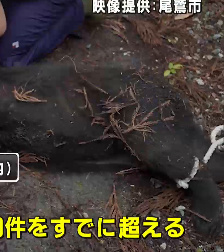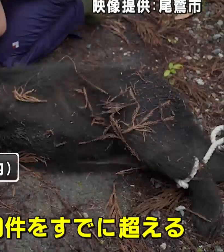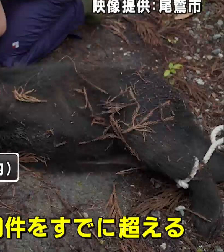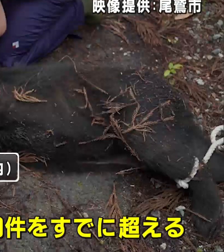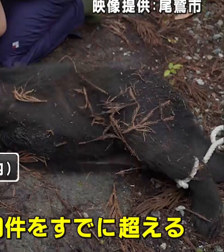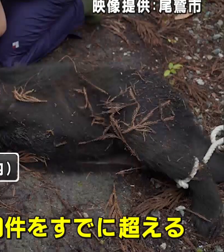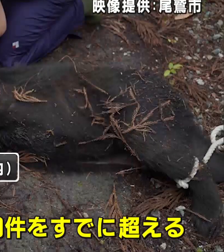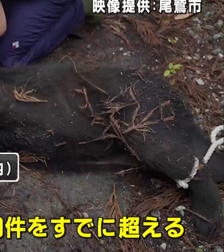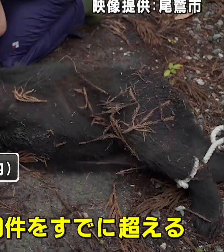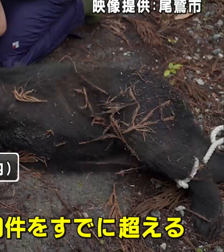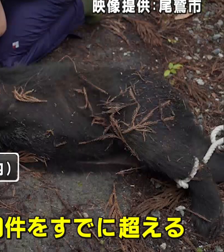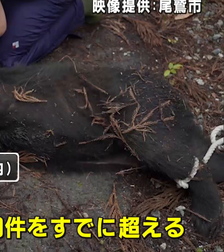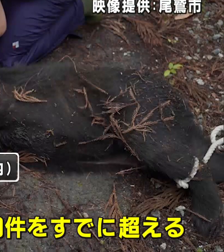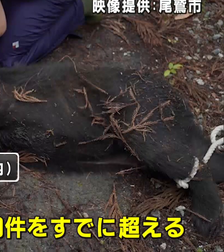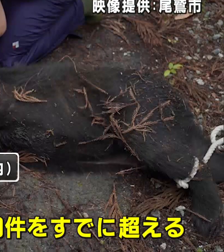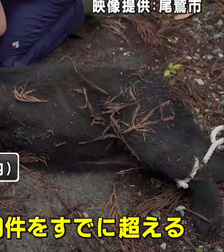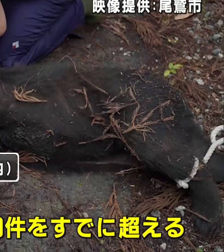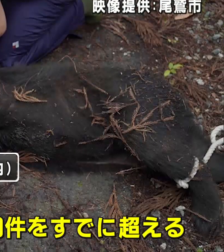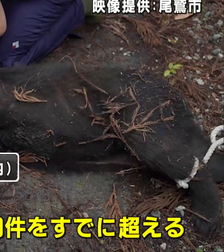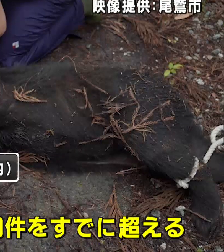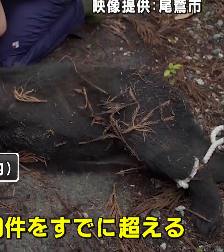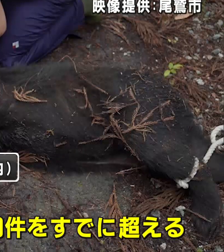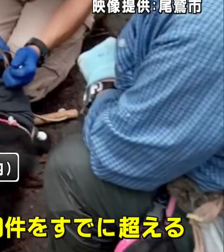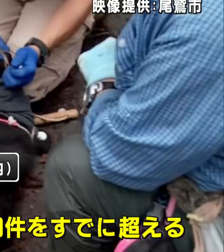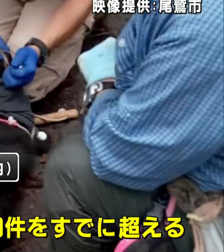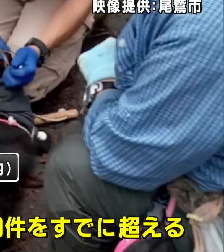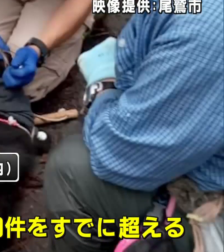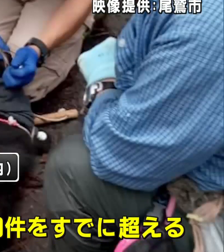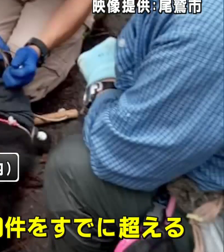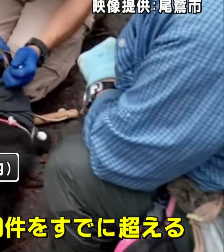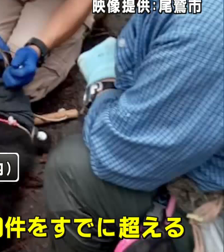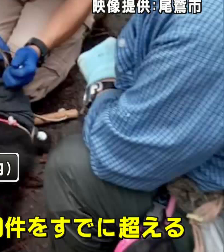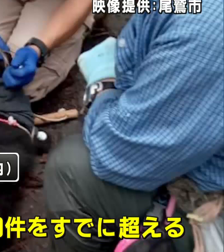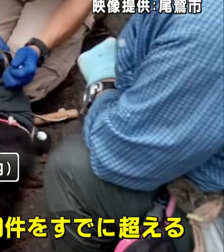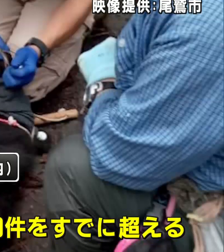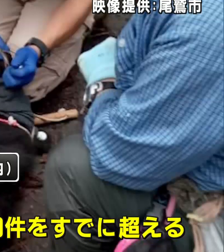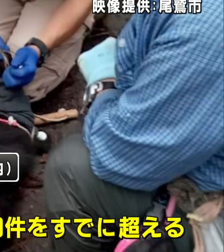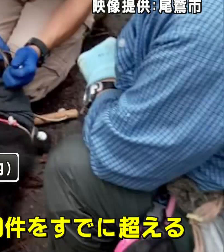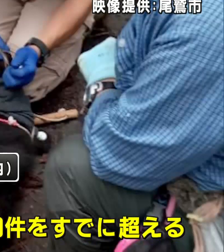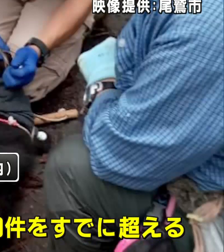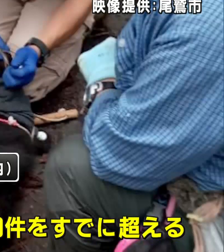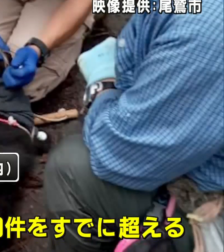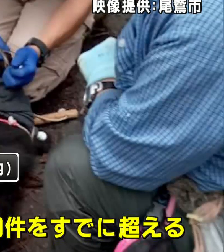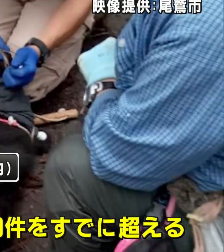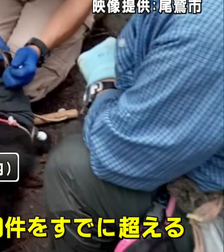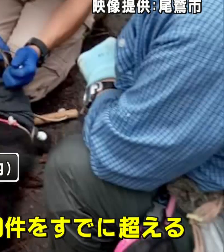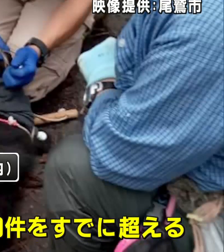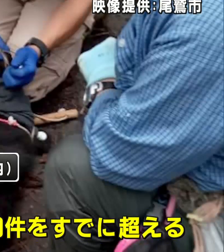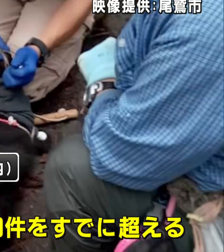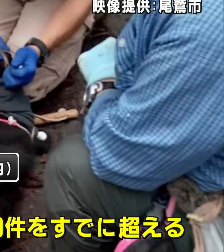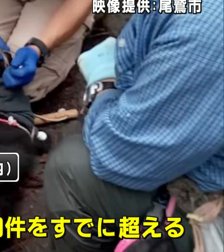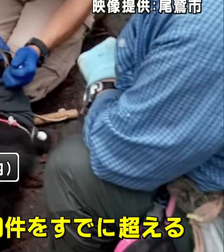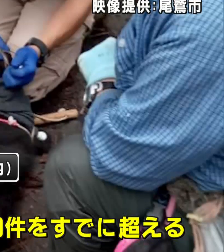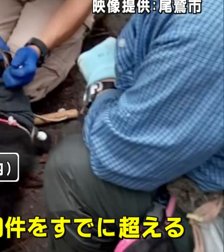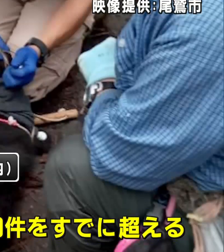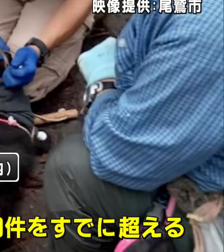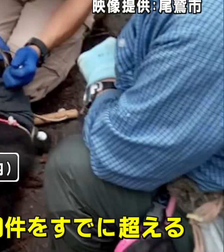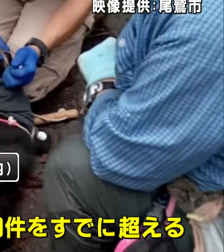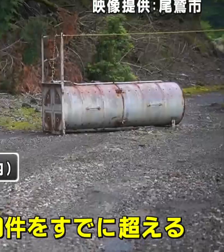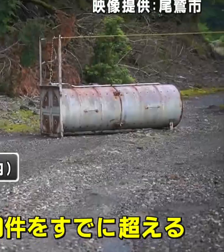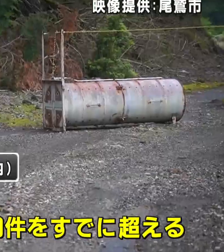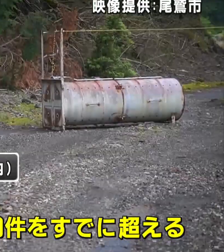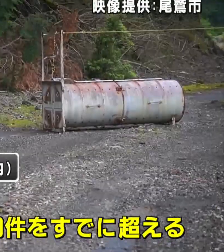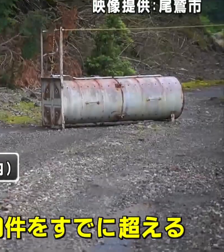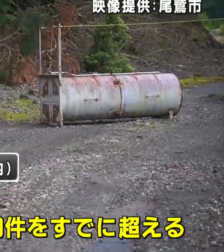三重県の今年度の月の熊の出没件数は今月7日時点で43件となっていて